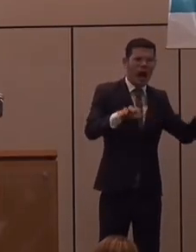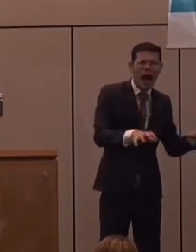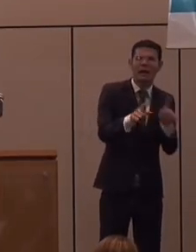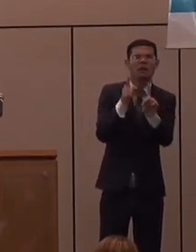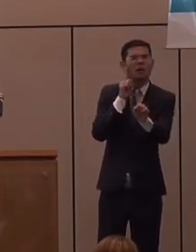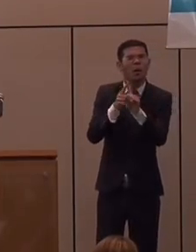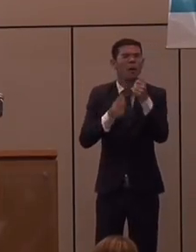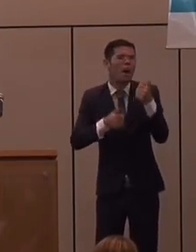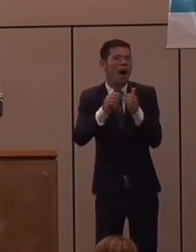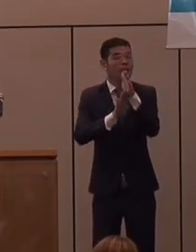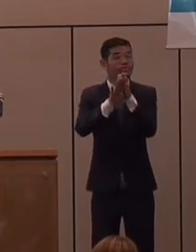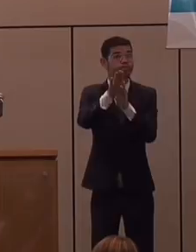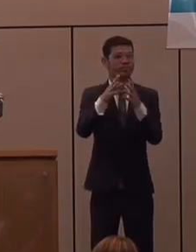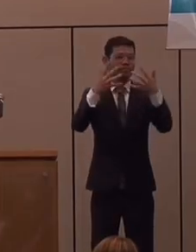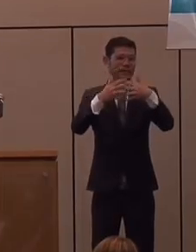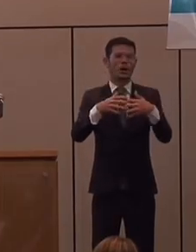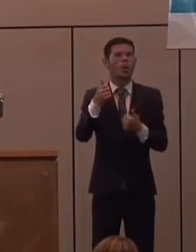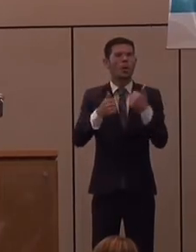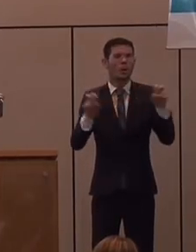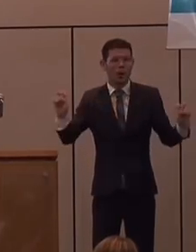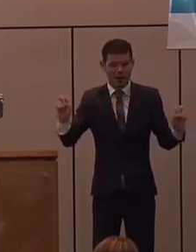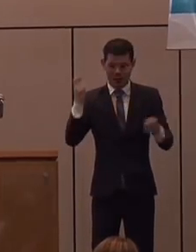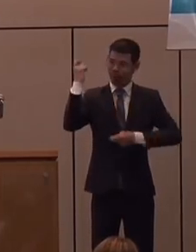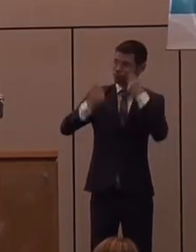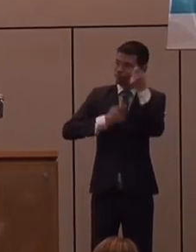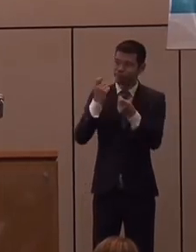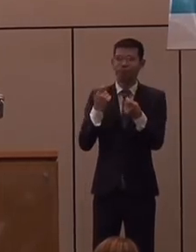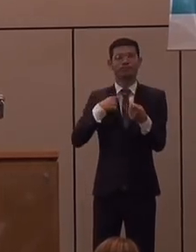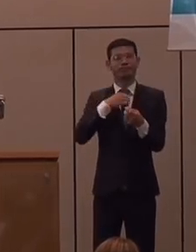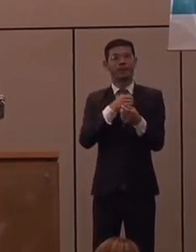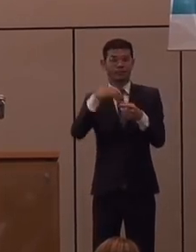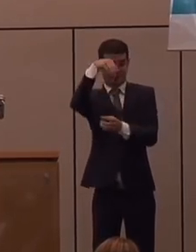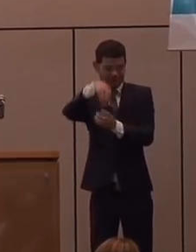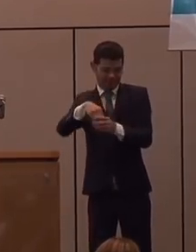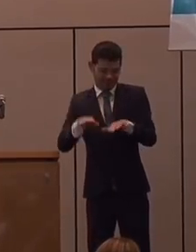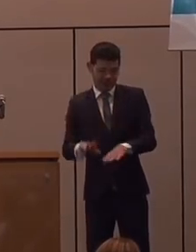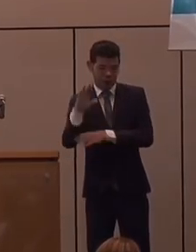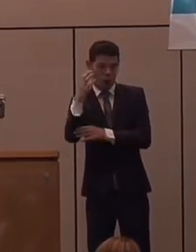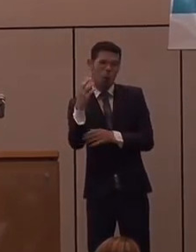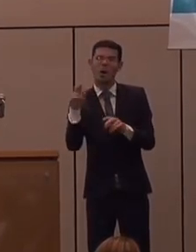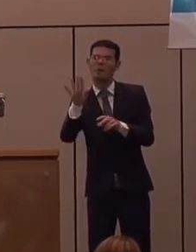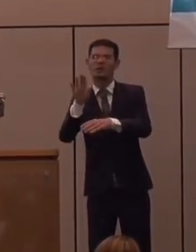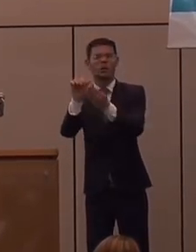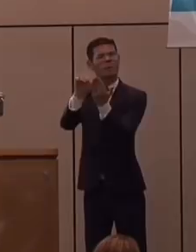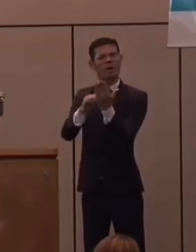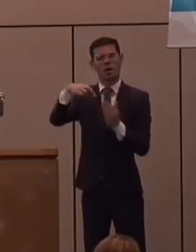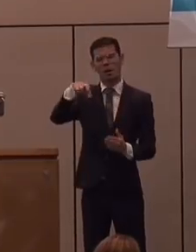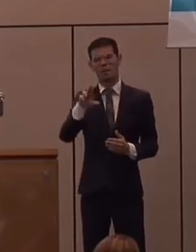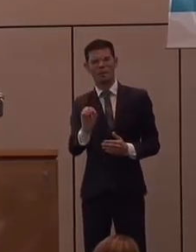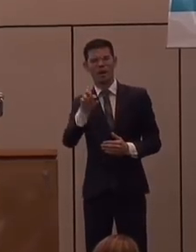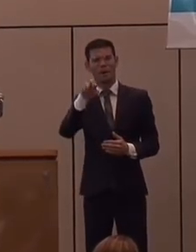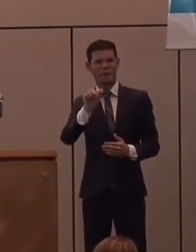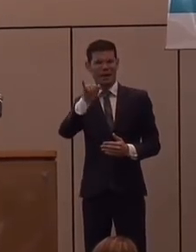ruedas de negocios en el mercado interno con pro país llevamos desde que inició el programa de compra